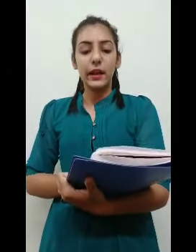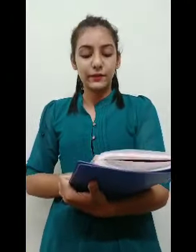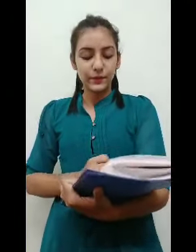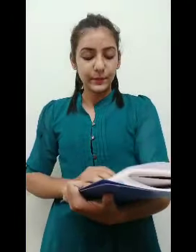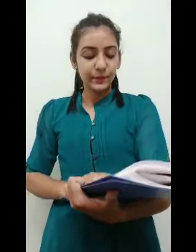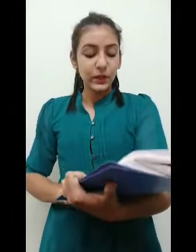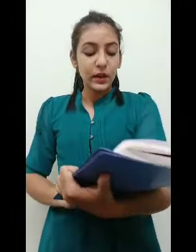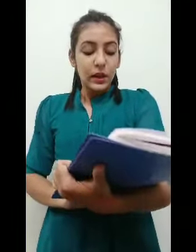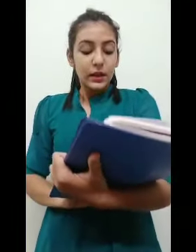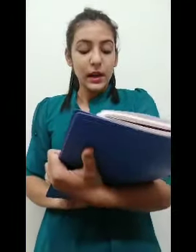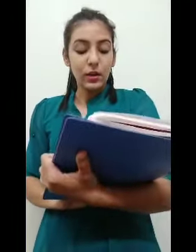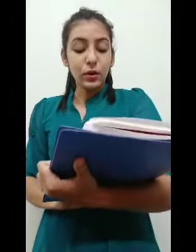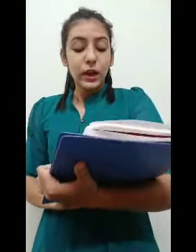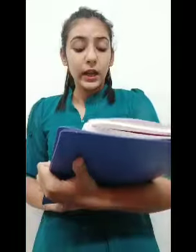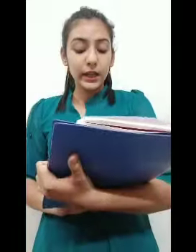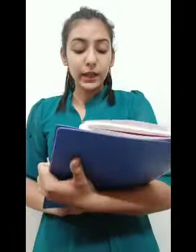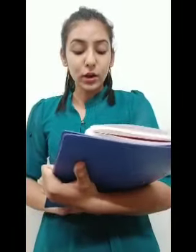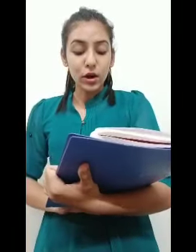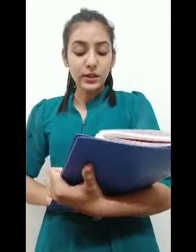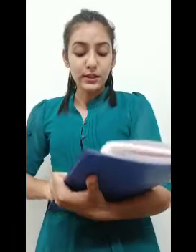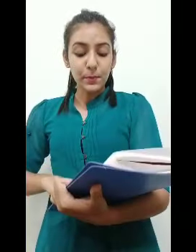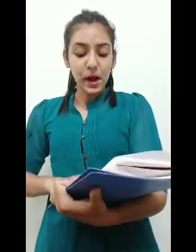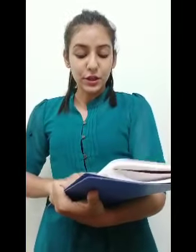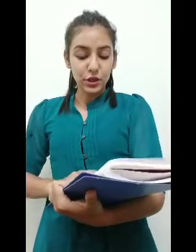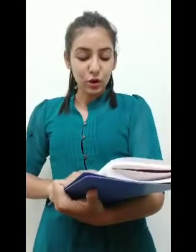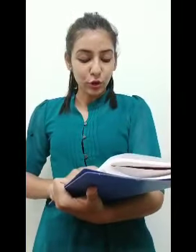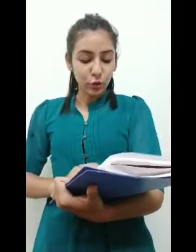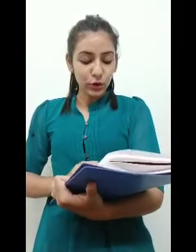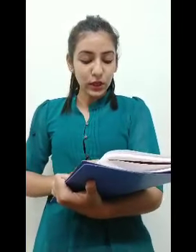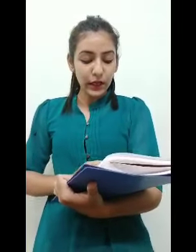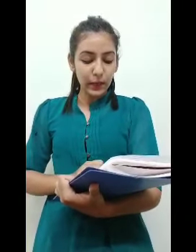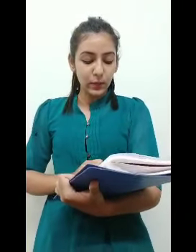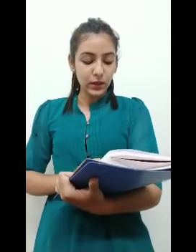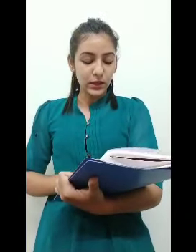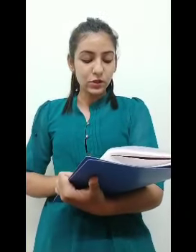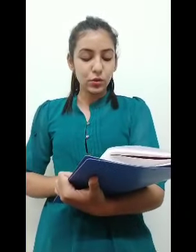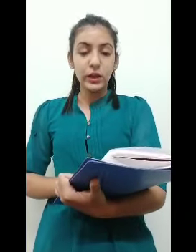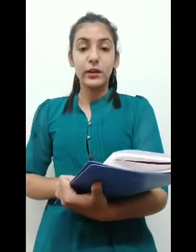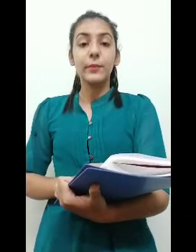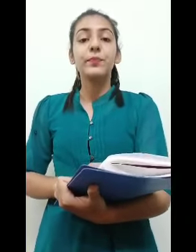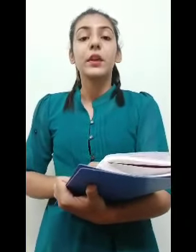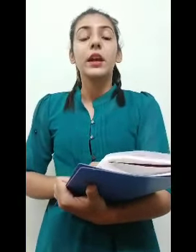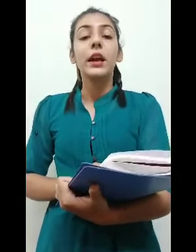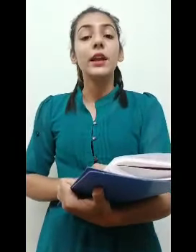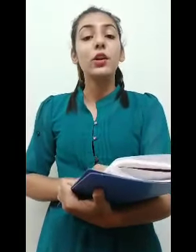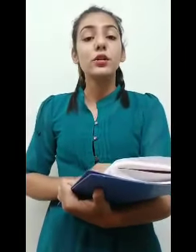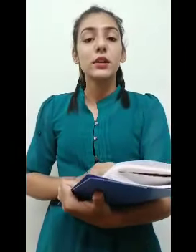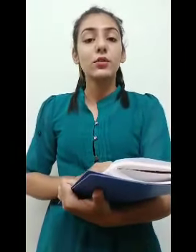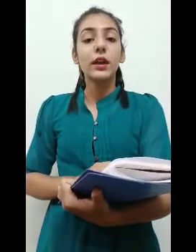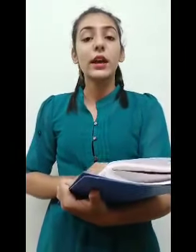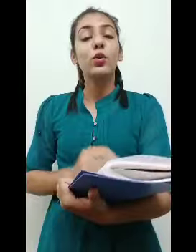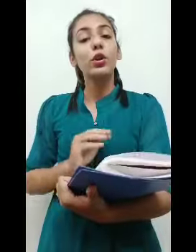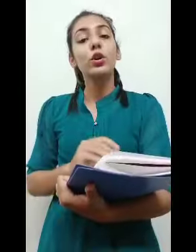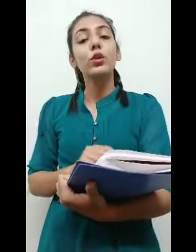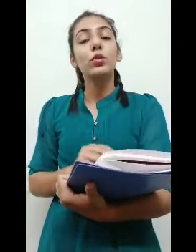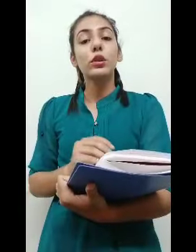डेफ। नाउ हियरिंग लॉस इज अ पार्शियल और टोटल इनेबिलिटी टू हियर। हियरिंग लॉस क्या होता है? कोई कोई लोग होते